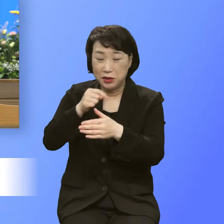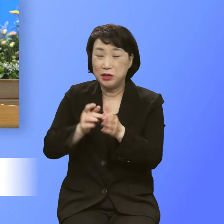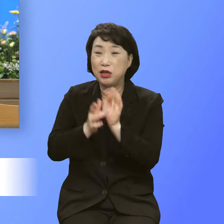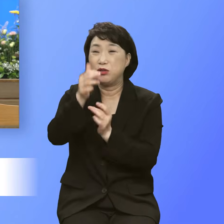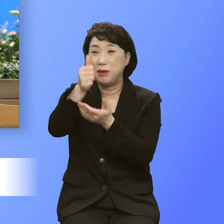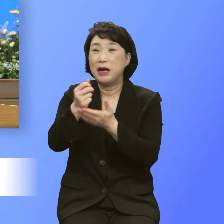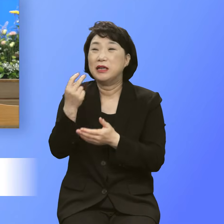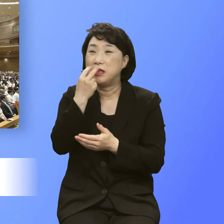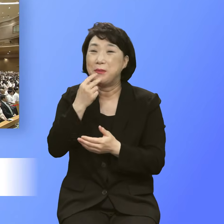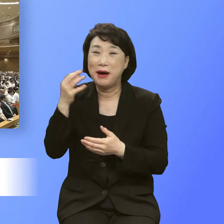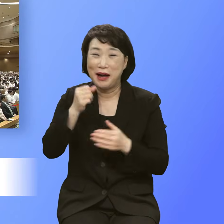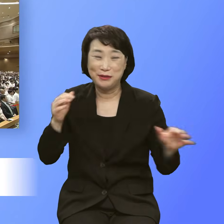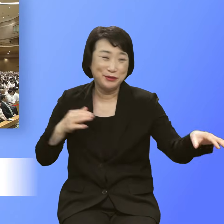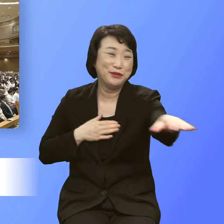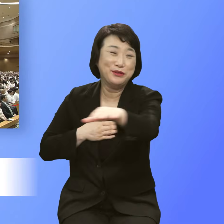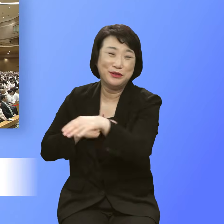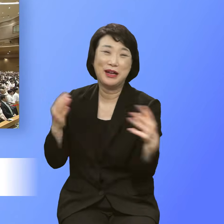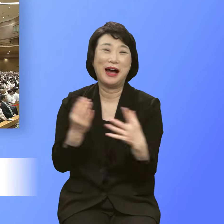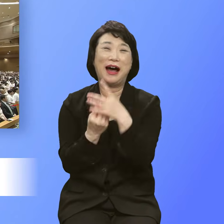생명으로 하나라 이 말이야.